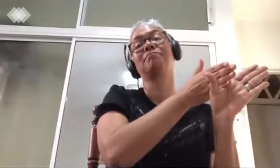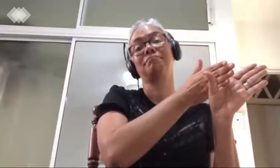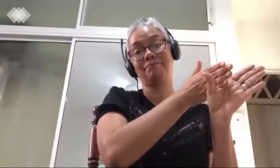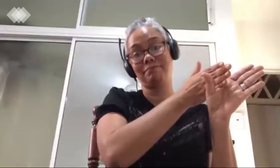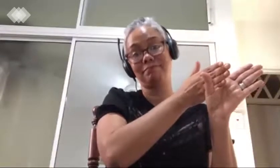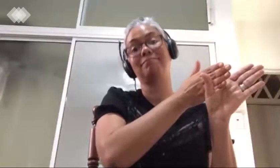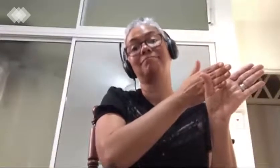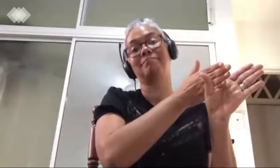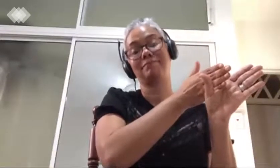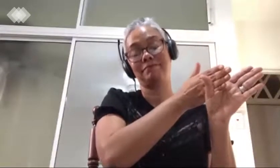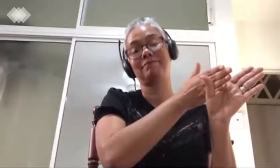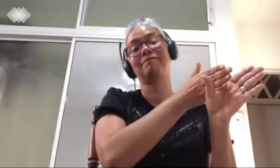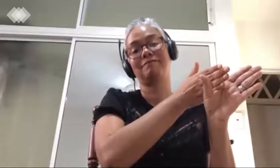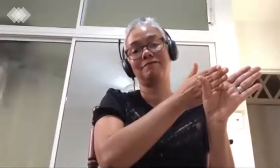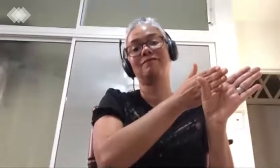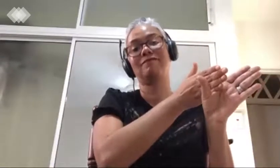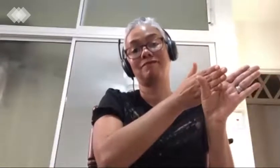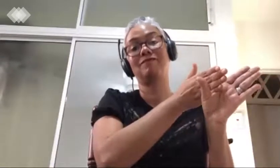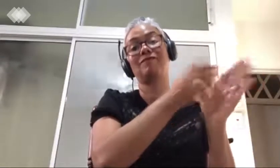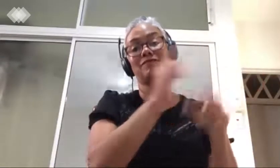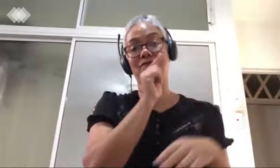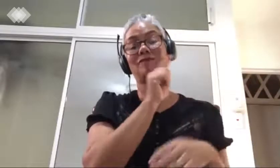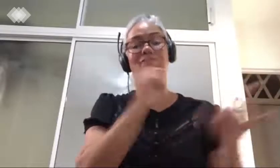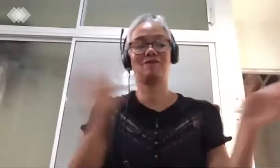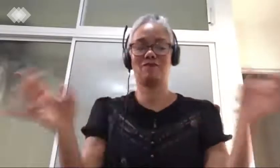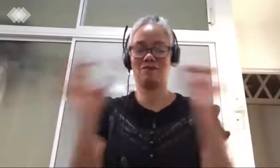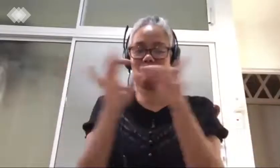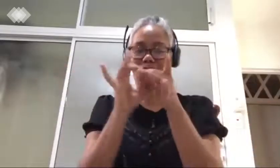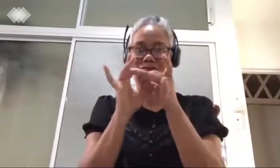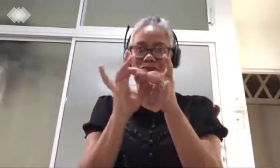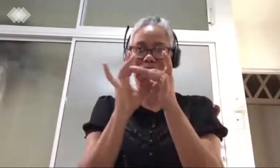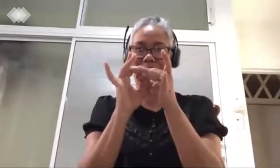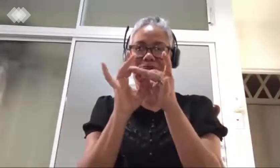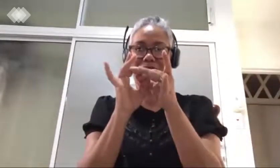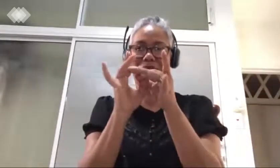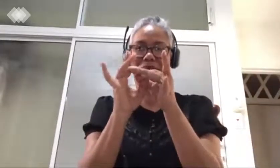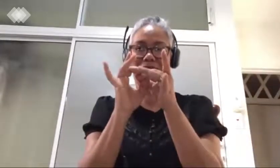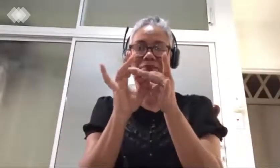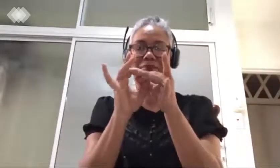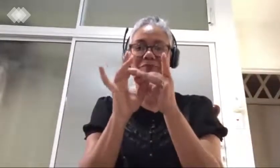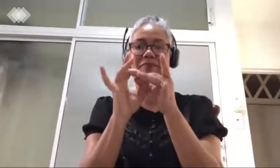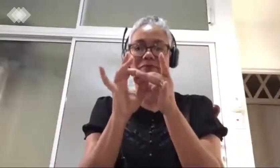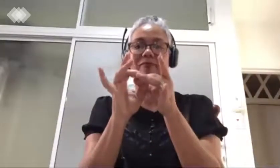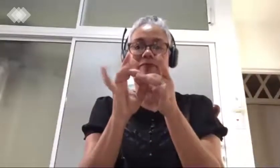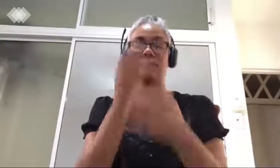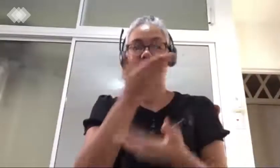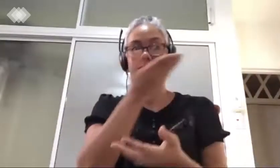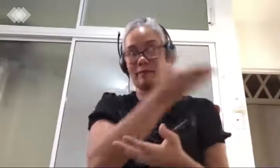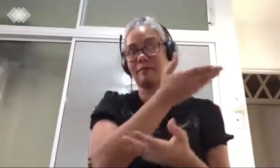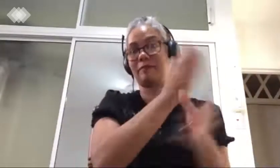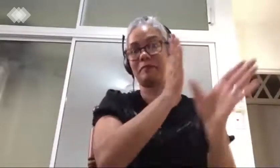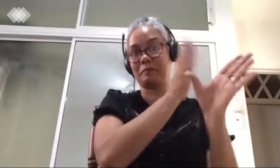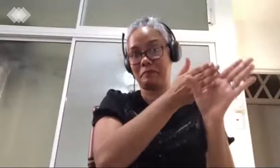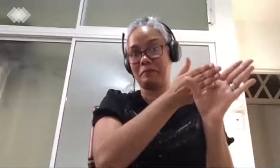poder hacer esa alianza. Además, quiero decirle que no solamente el CODOPSI como Colegio Dominicano de Psicólogos,